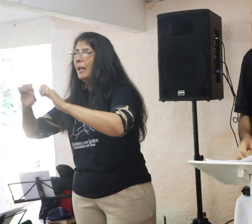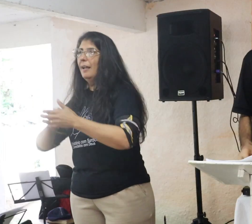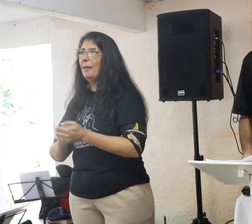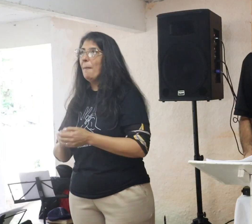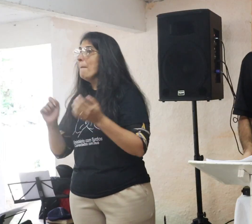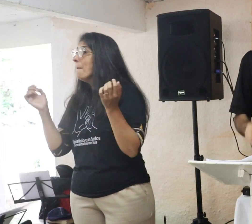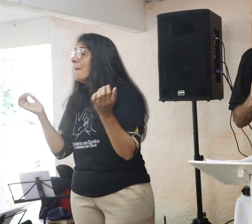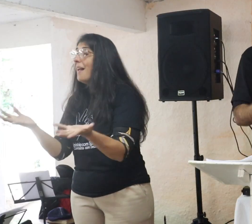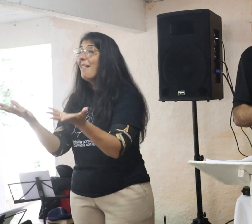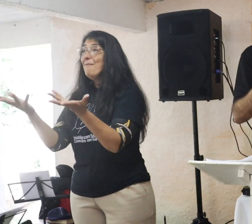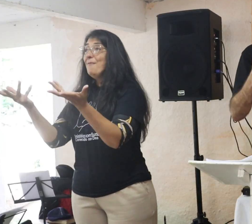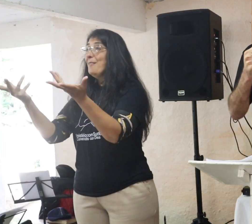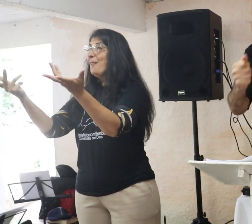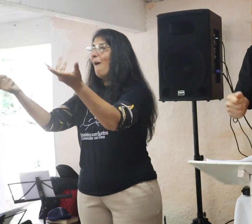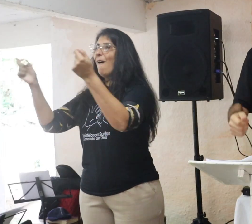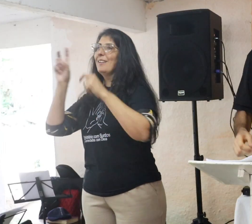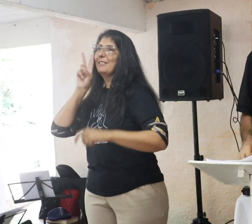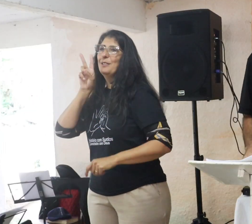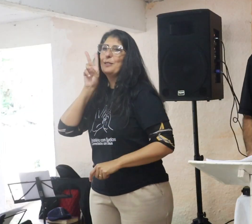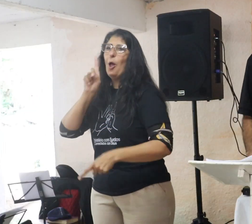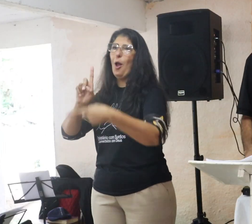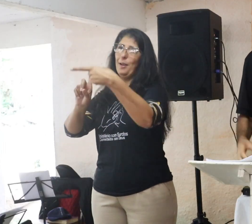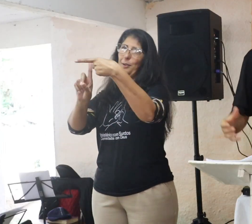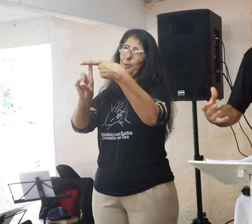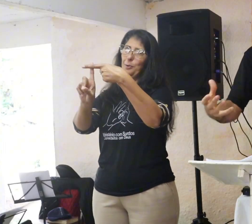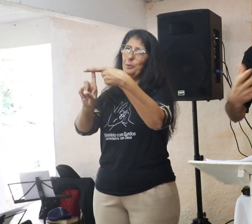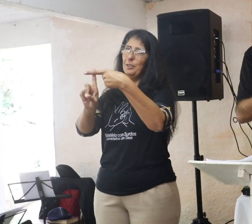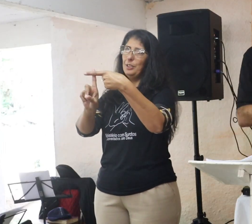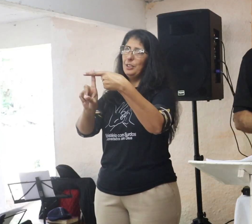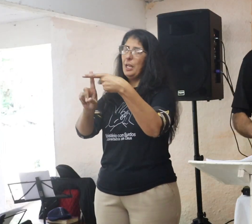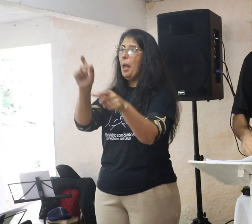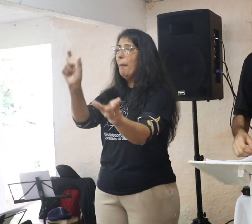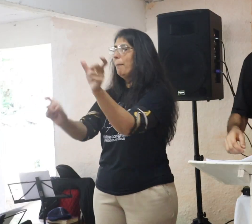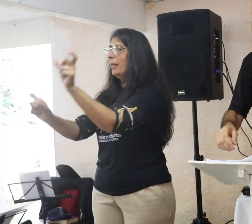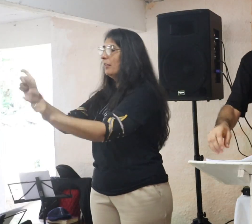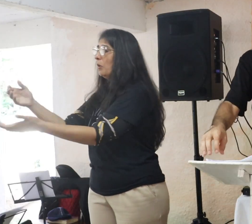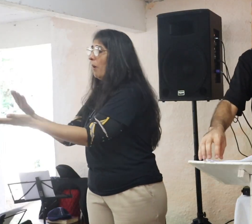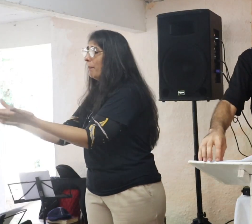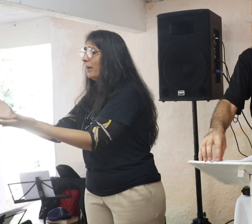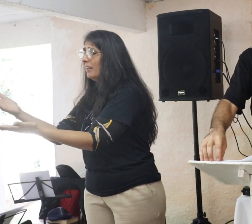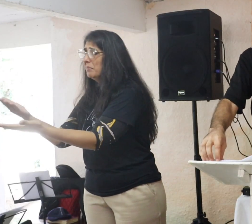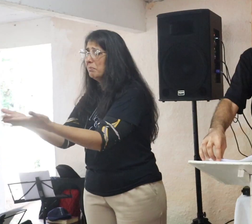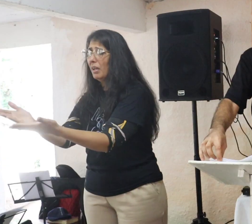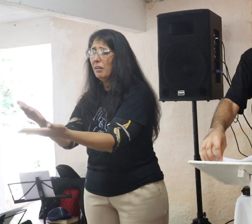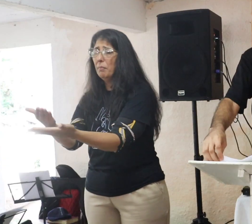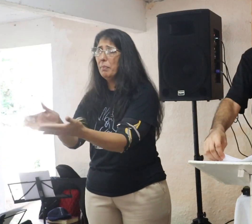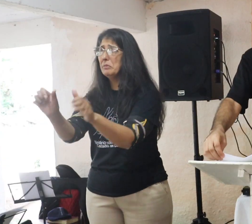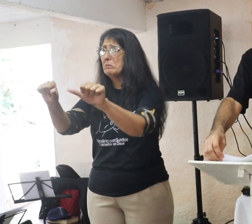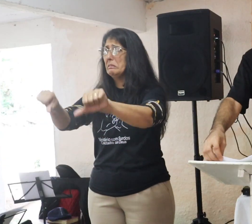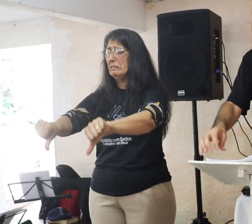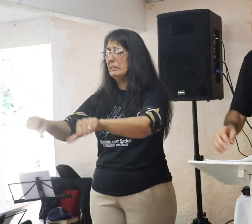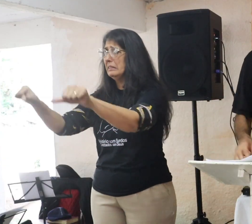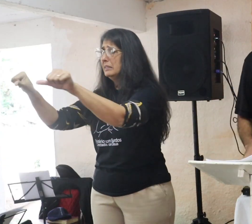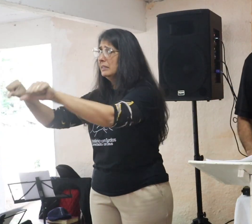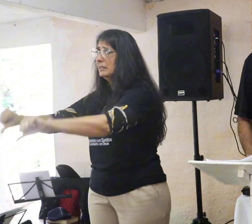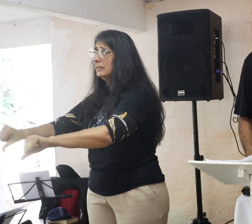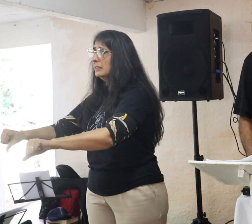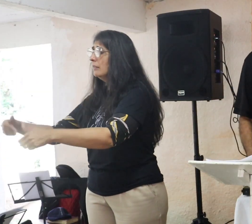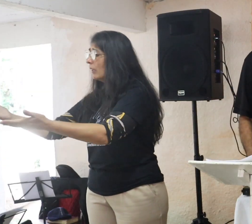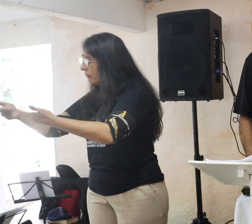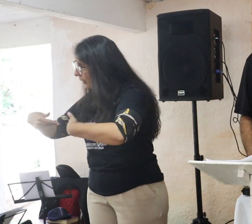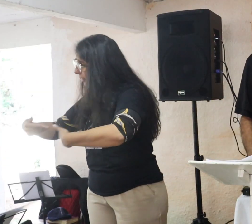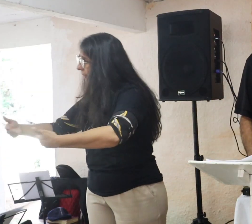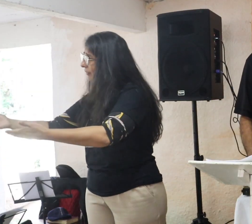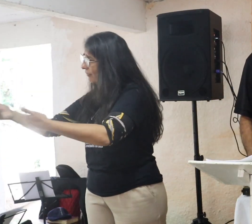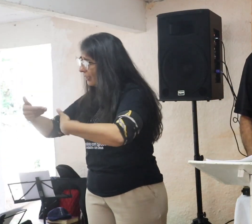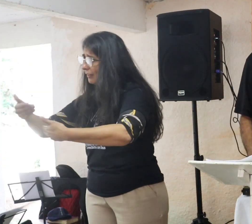da cruz, levando para os perdidos, chamando-os para aguardarem essa